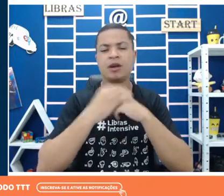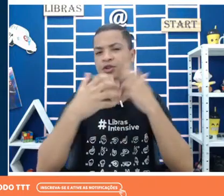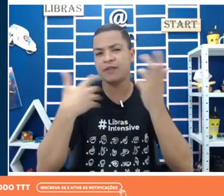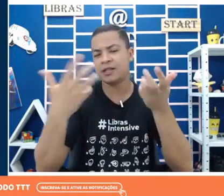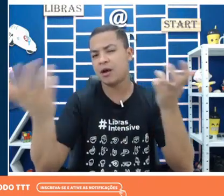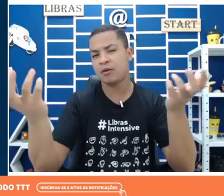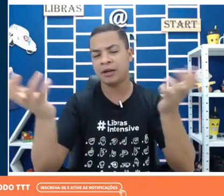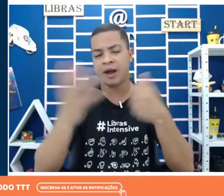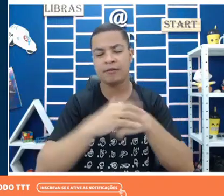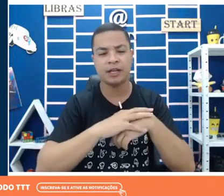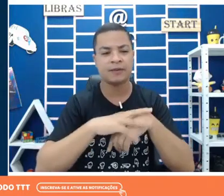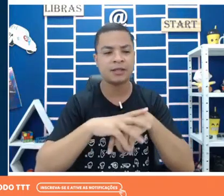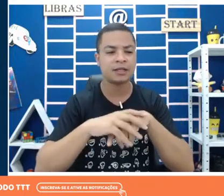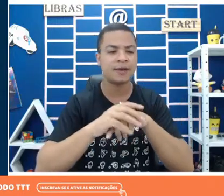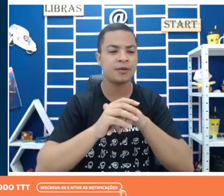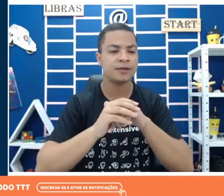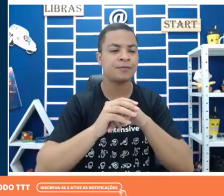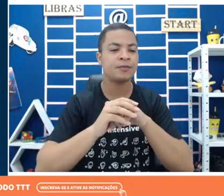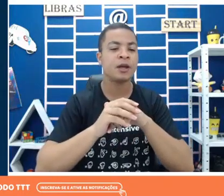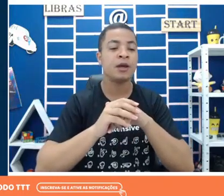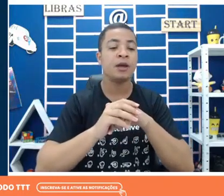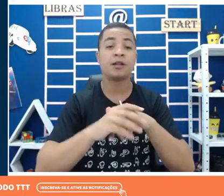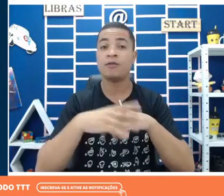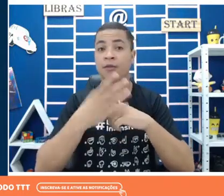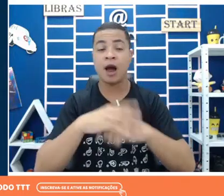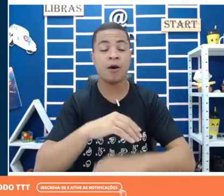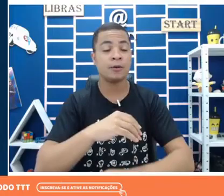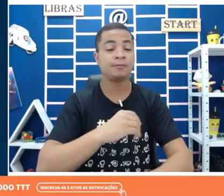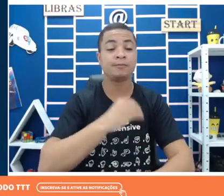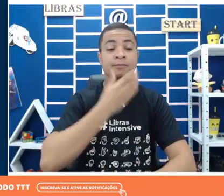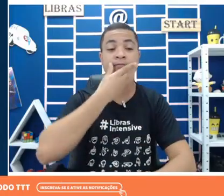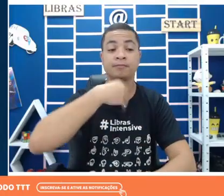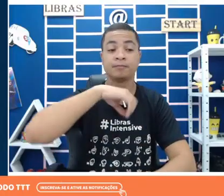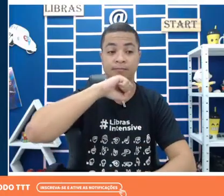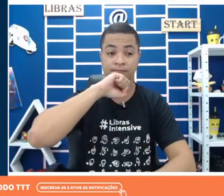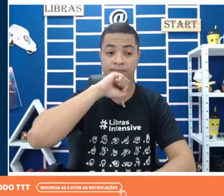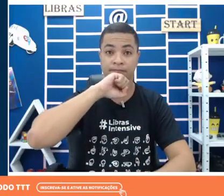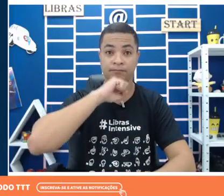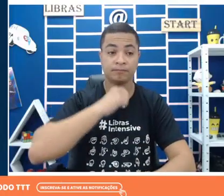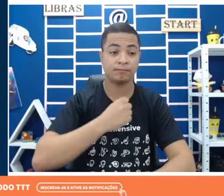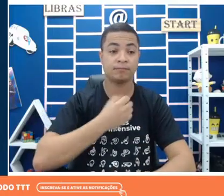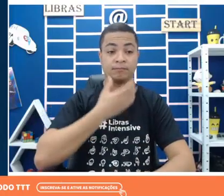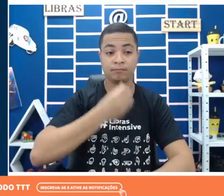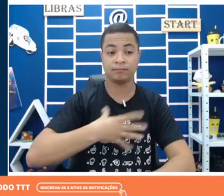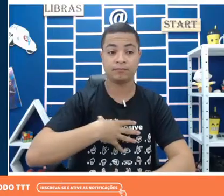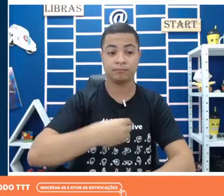e o que não tiver sinal, é claro, eu vou ter que fazer classificadores. Então vamos lá, ó.